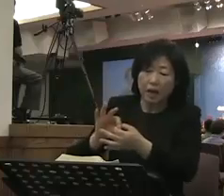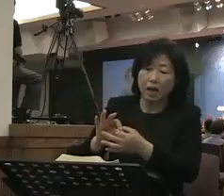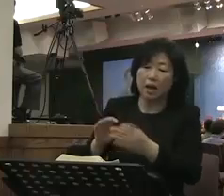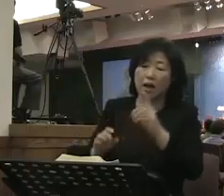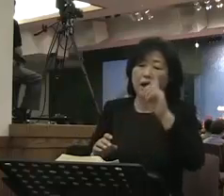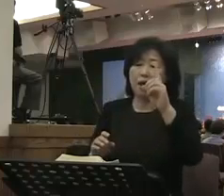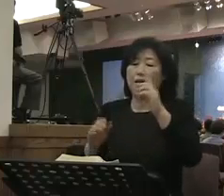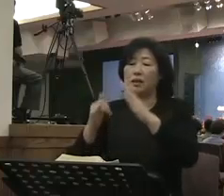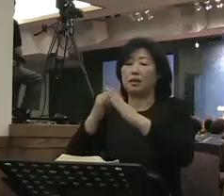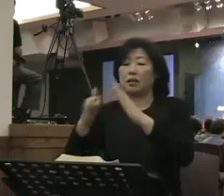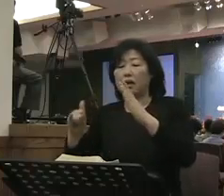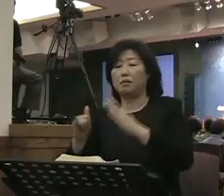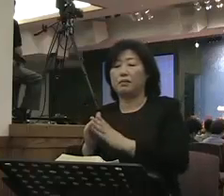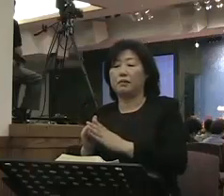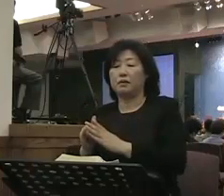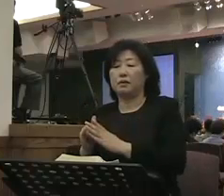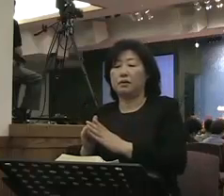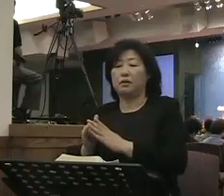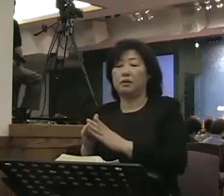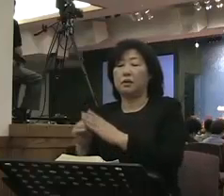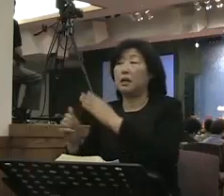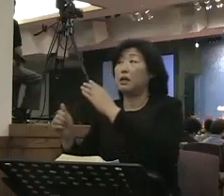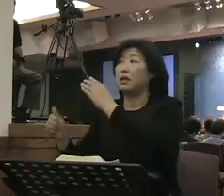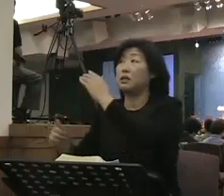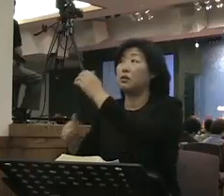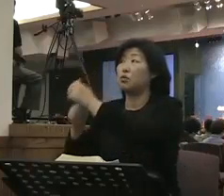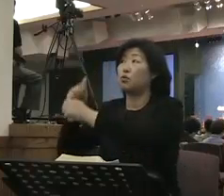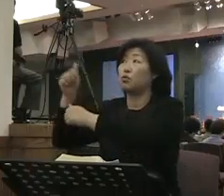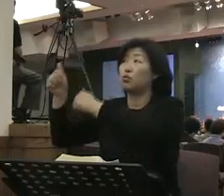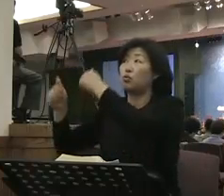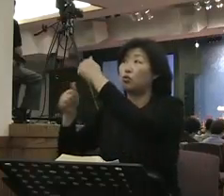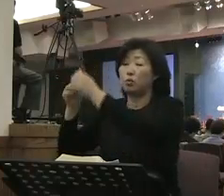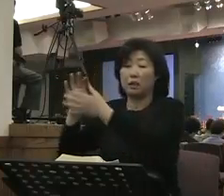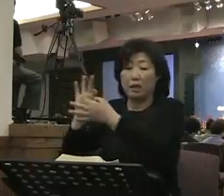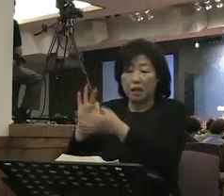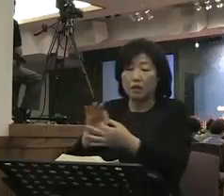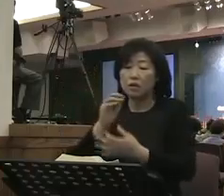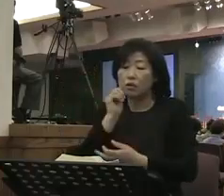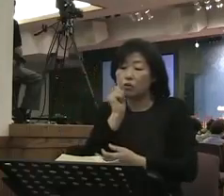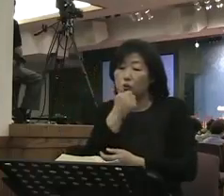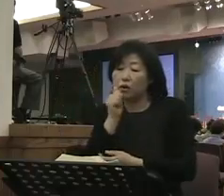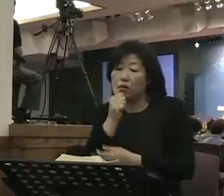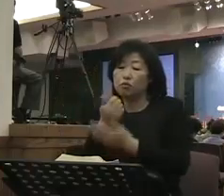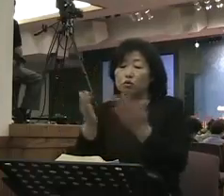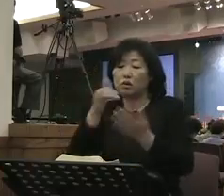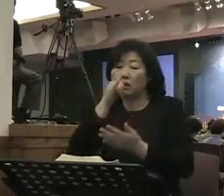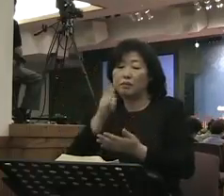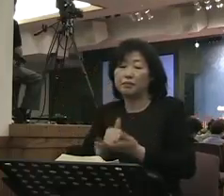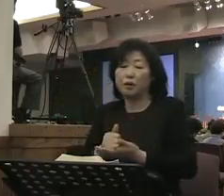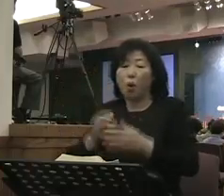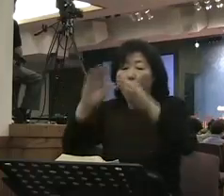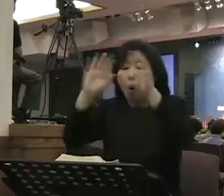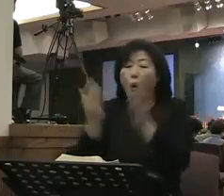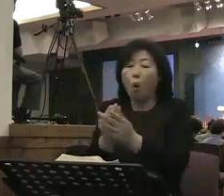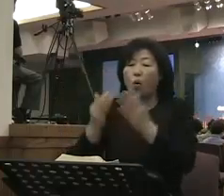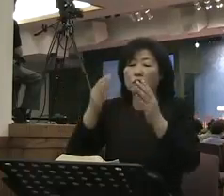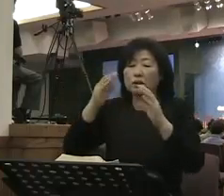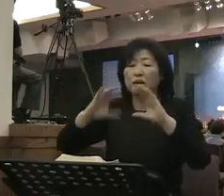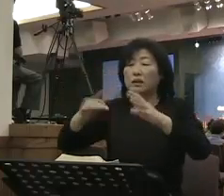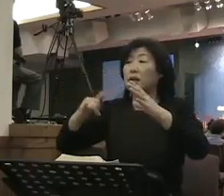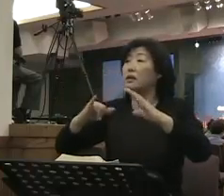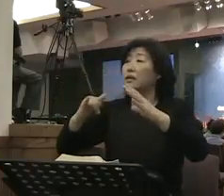소개하시는 족보를 10절부터 우리에게 소개를 하십니다. 온 세계가 이렇게 어두워지고 있을